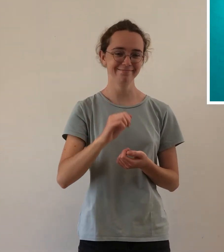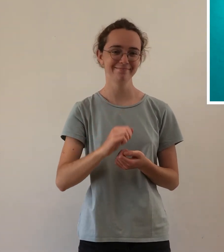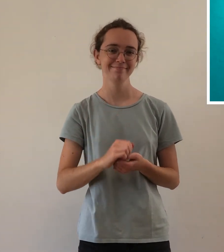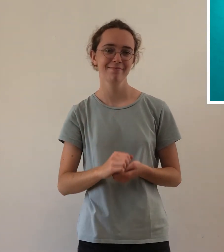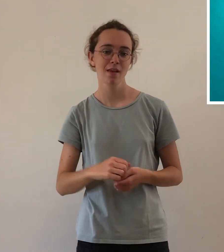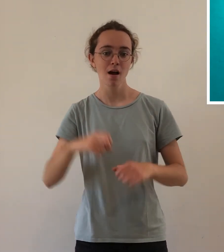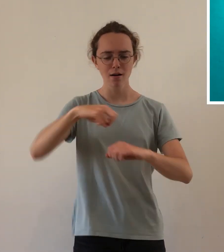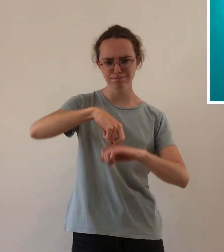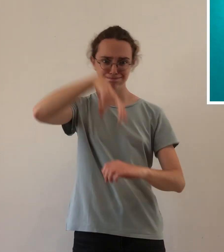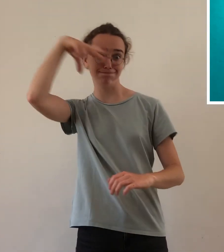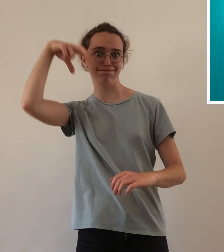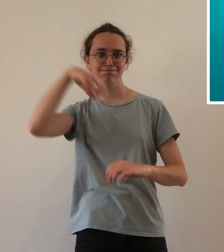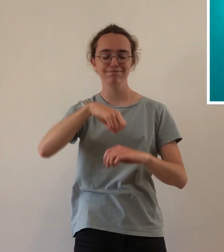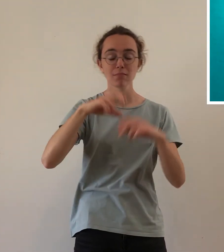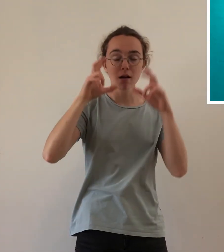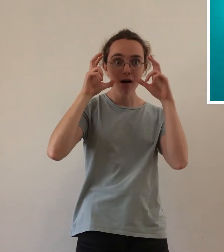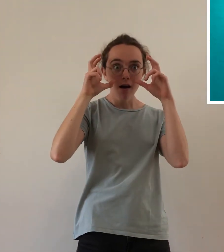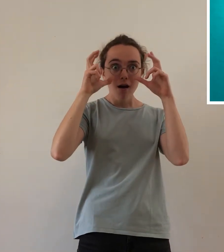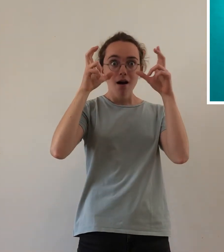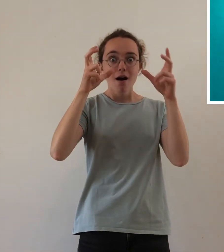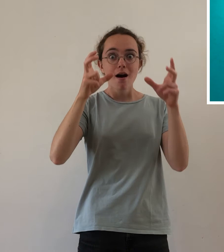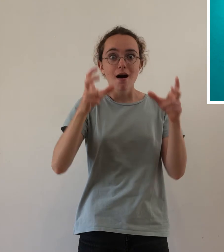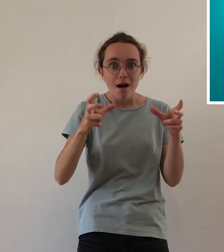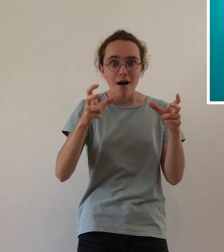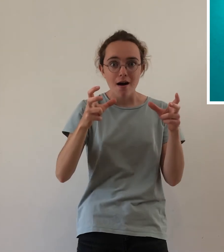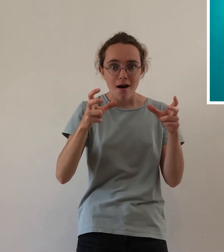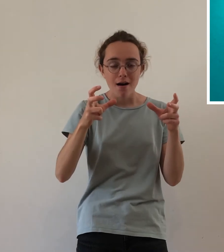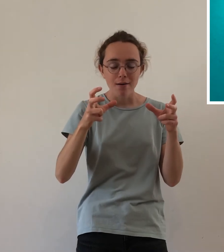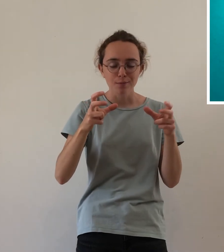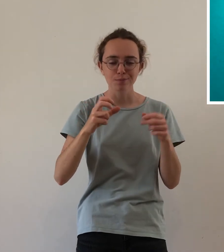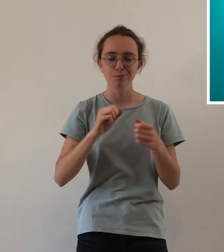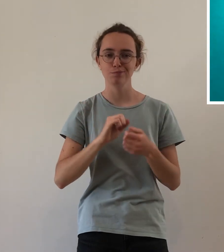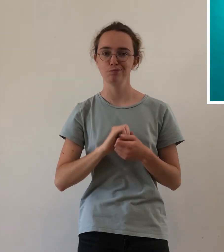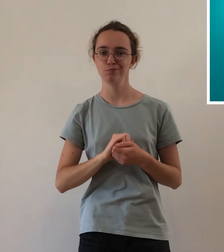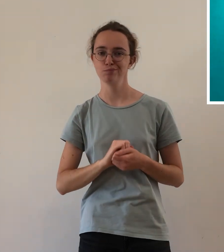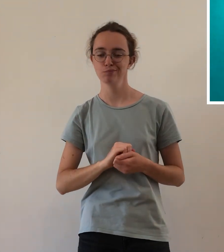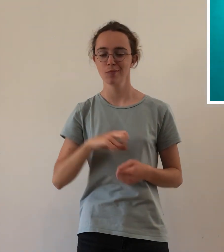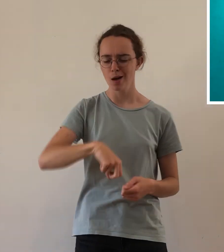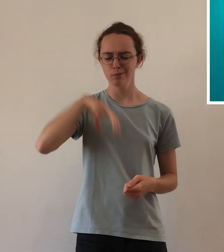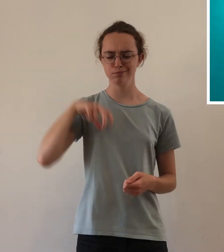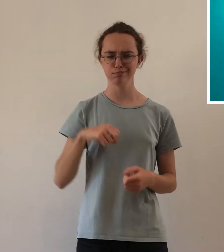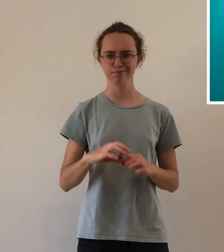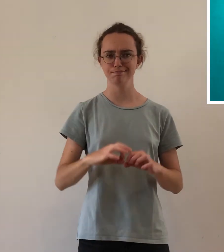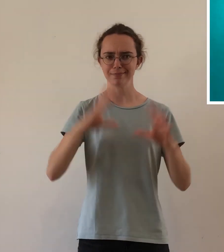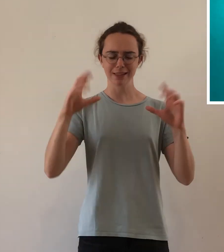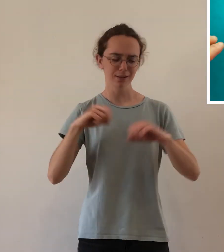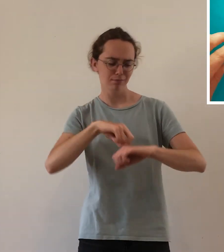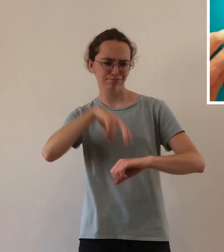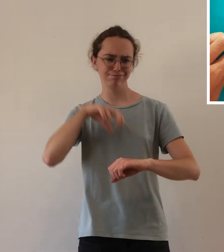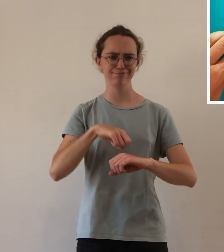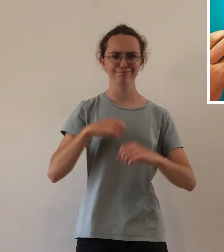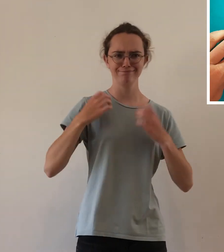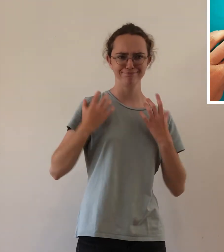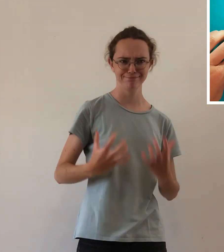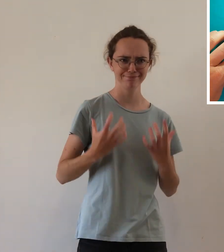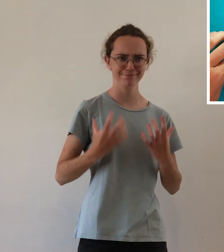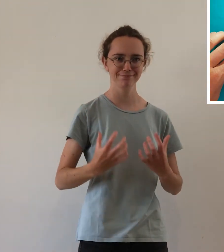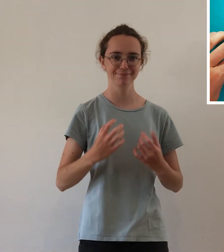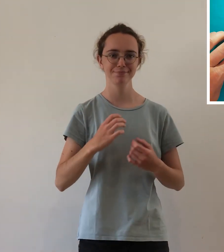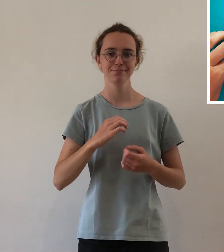Impressionné par la détente des batraciens, Petite Feuille a très envie de les imiter.